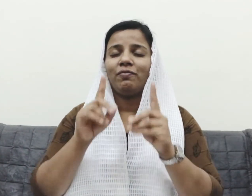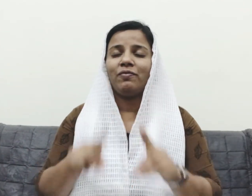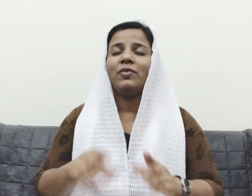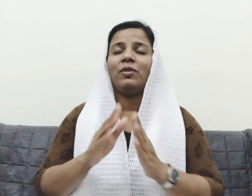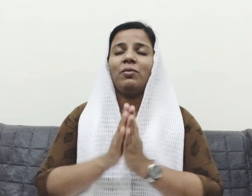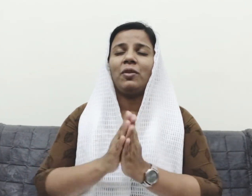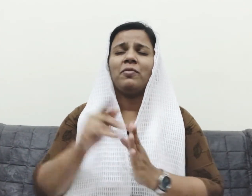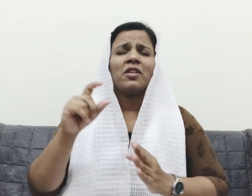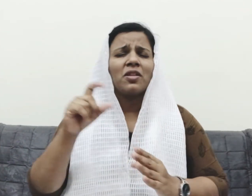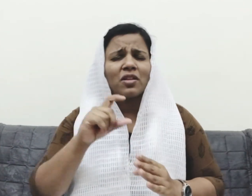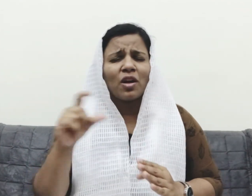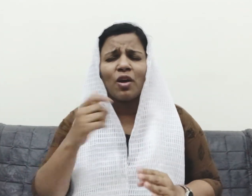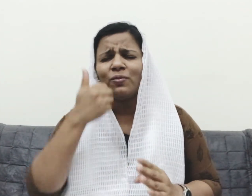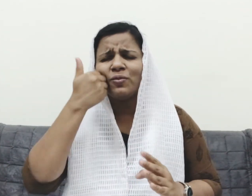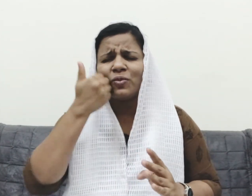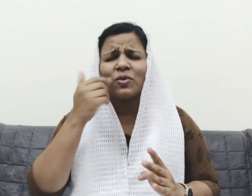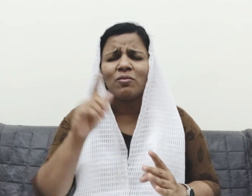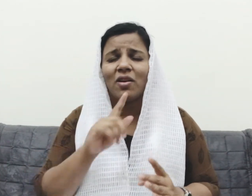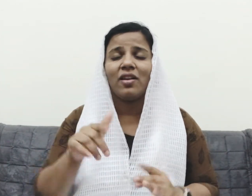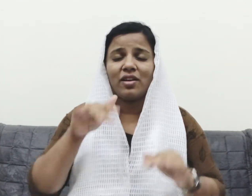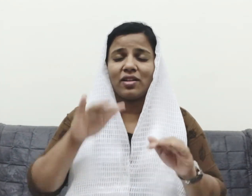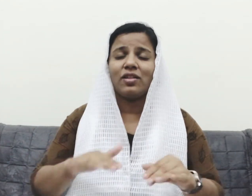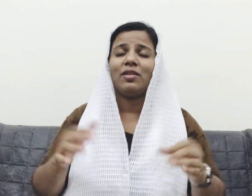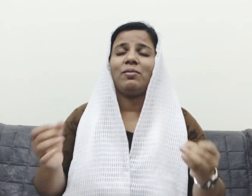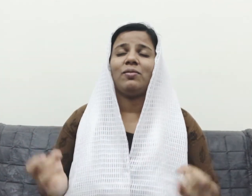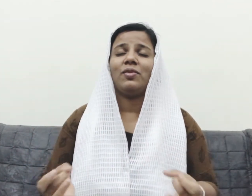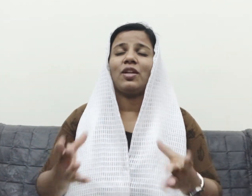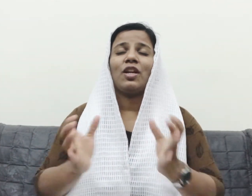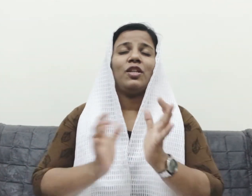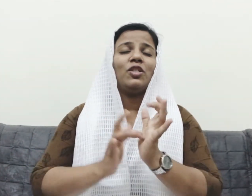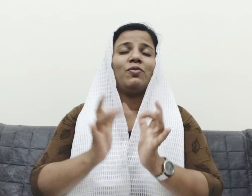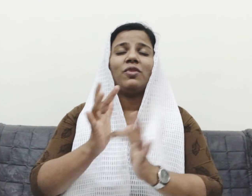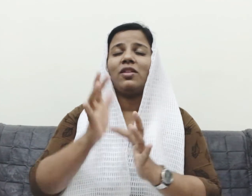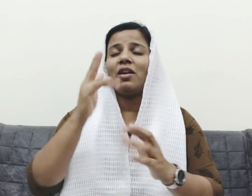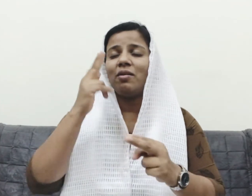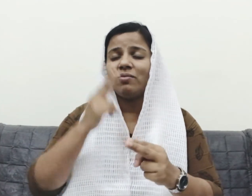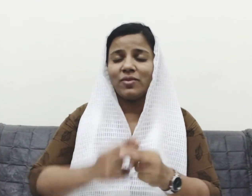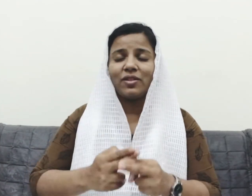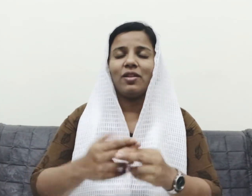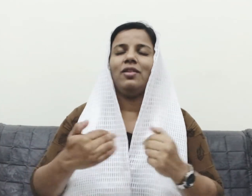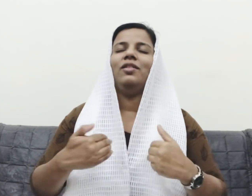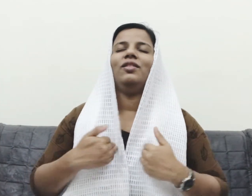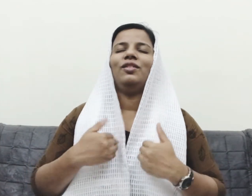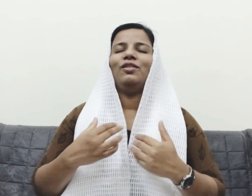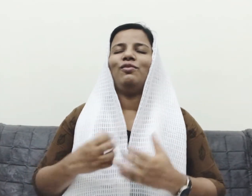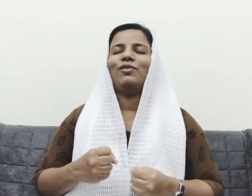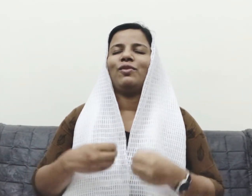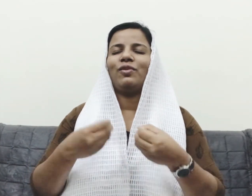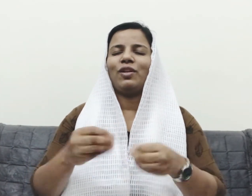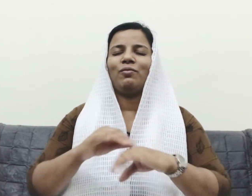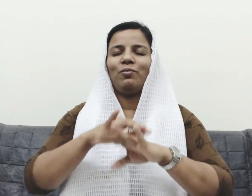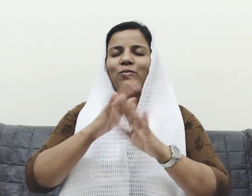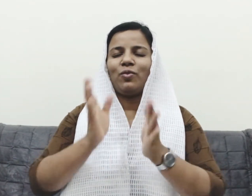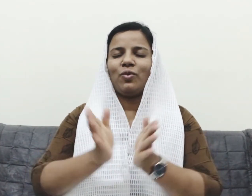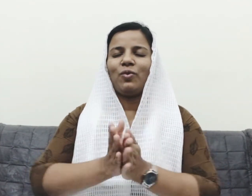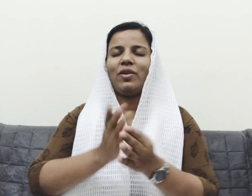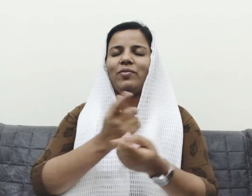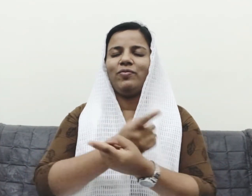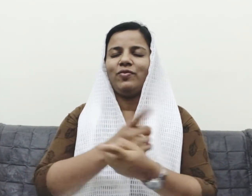സ്തോത്രം. ക്യാൻസറിനാൽ ഭാരപ്പെടുന്നവർ ഇന്ന് പകൽക്കാലം ക്രിസ്താവായ യേശു ക്രിസ്തുവിൻ്റെ നാമത്തിൽ സൗഖ്യമാകട്ടെ. പൂർണ്ണ വിടുതൽ യേശു